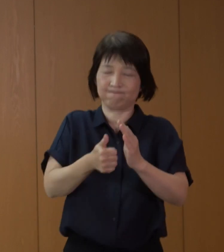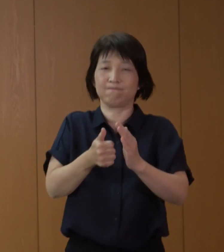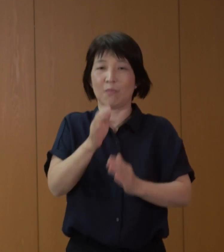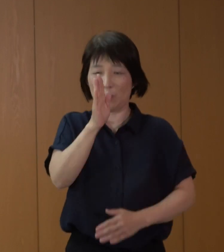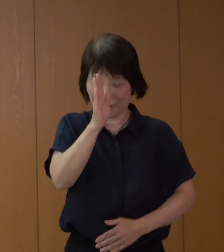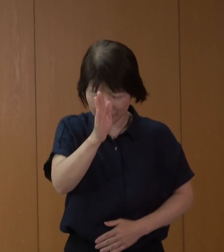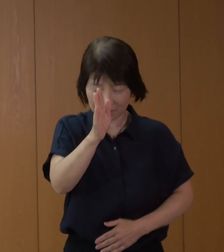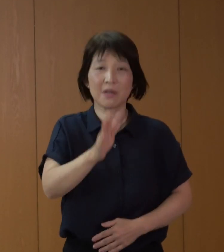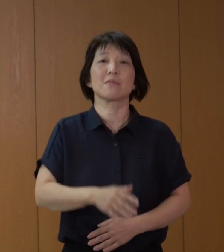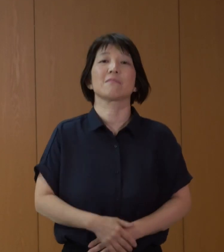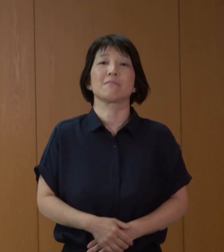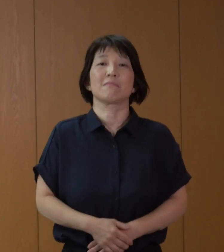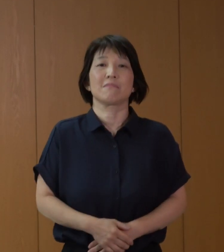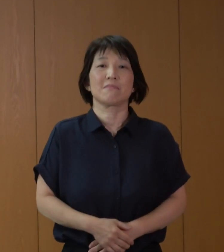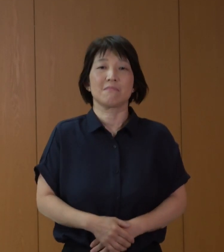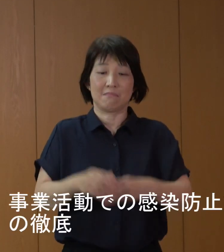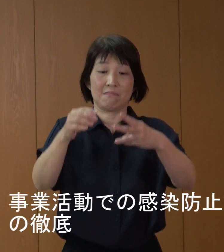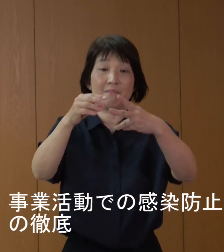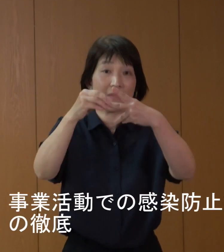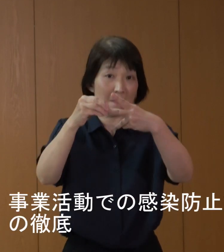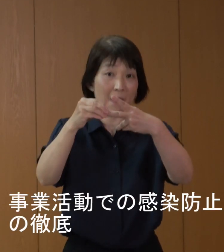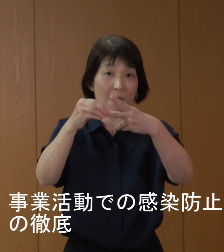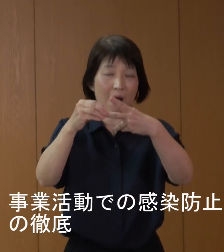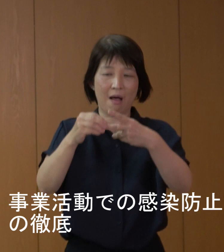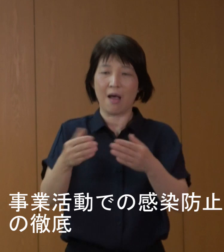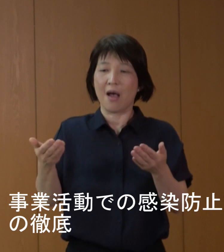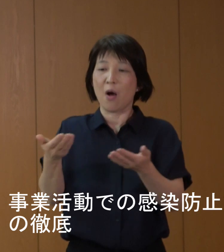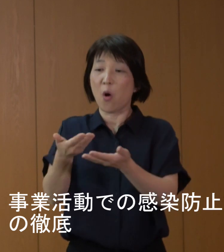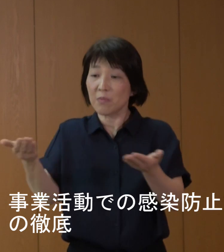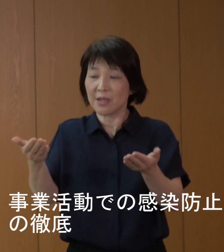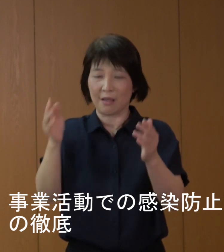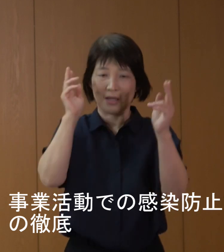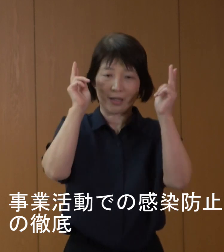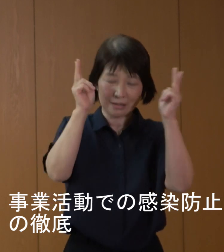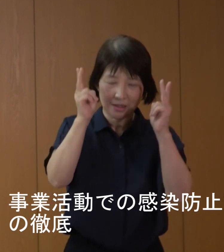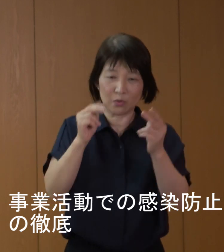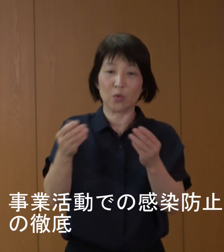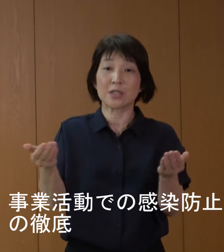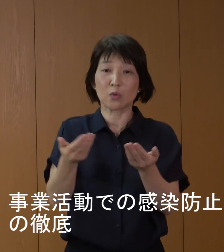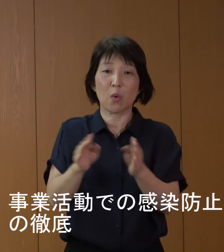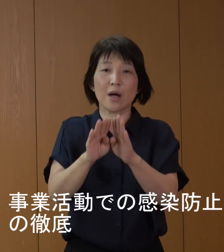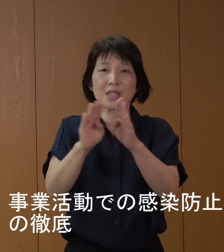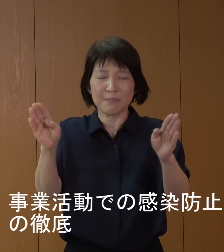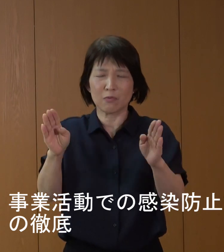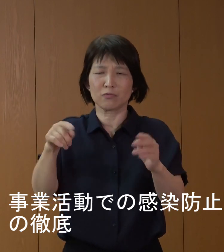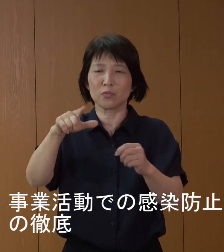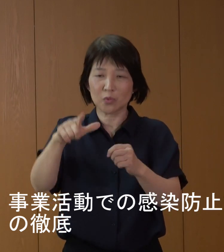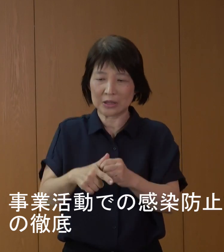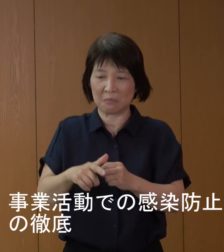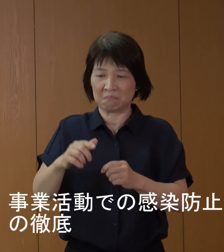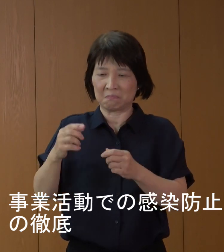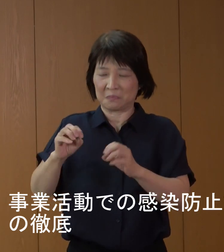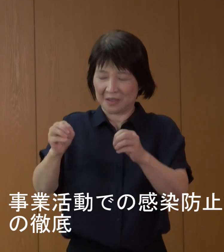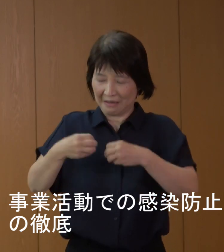ください。第2点は、事業活動での感染防止対策の徹底です。